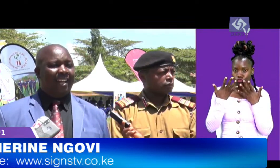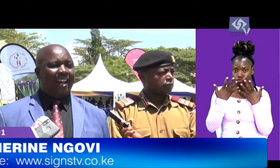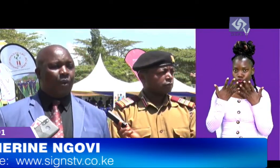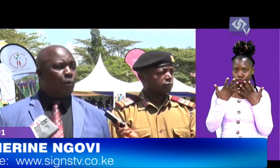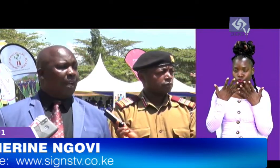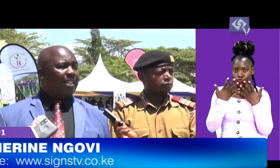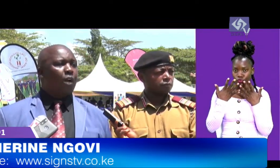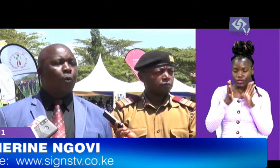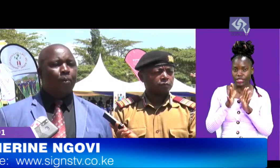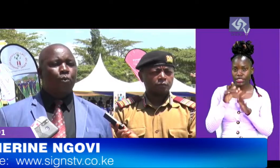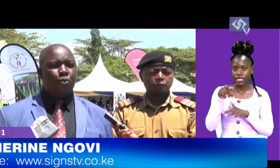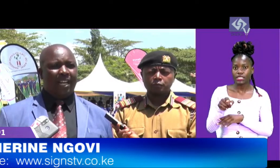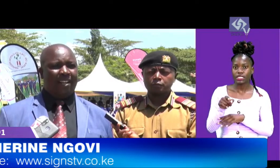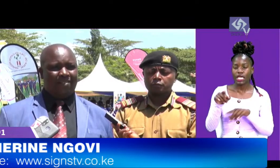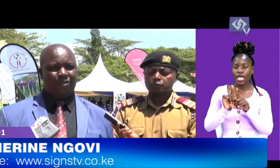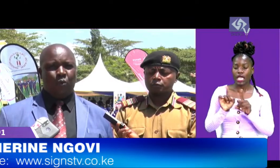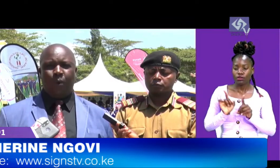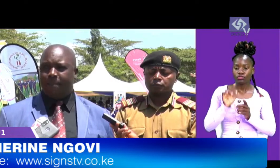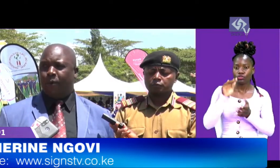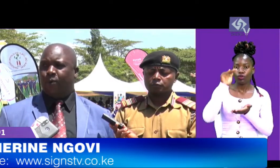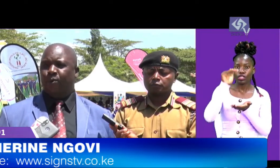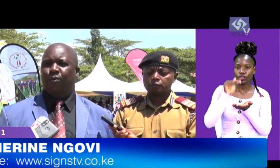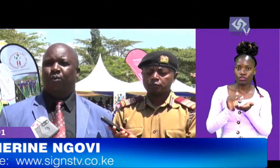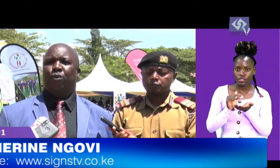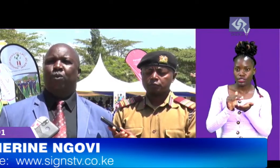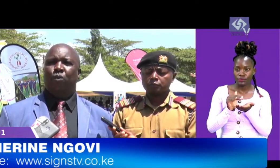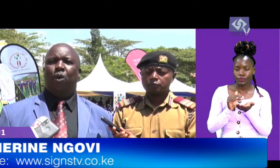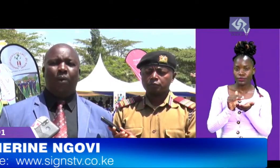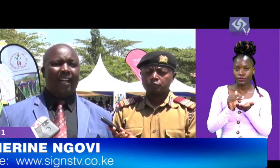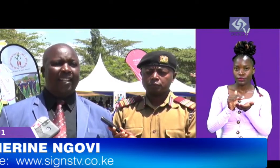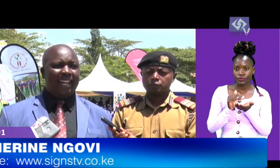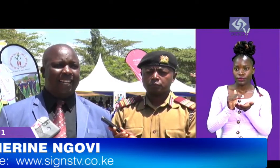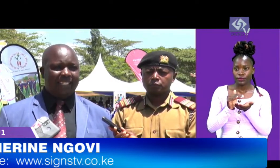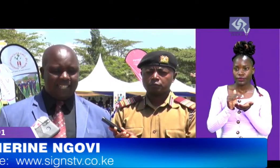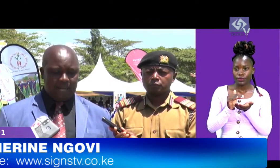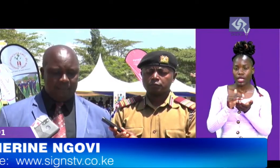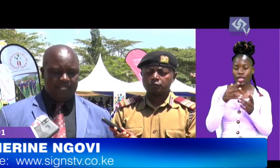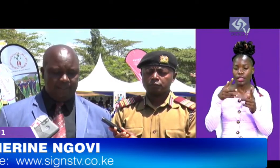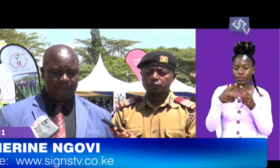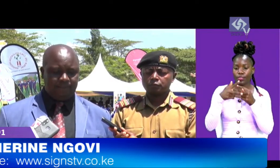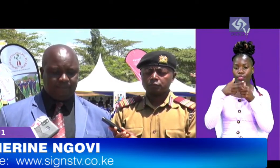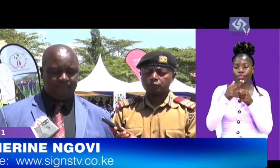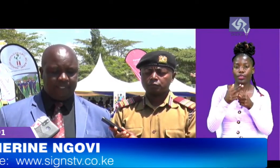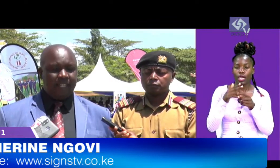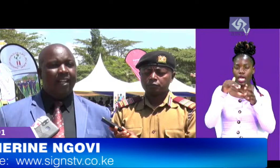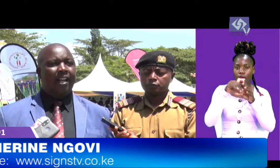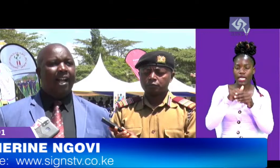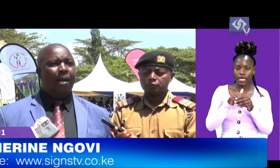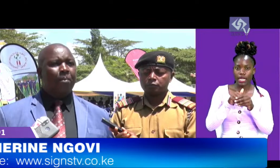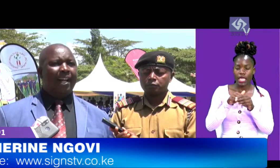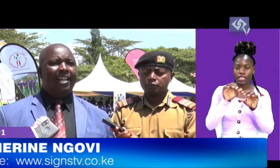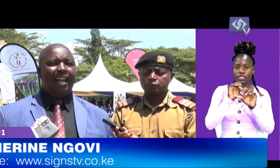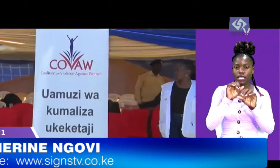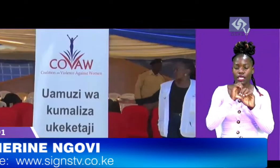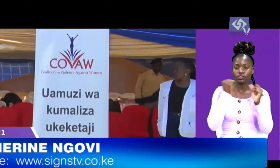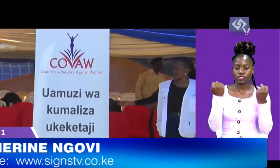na kuweza kupunguza uwepo kwa ukeketaji katika jamii. Mwaka jana